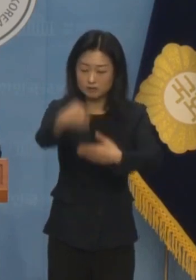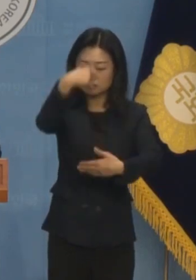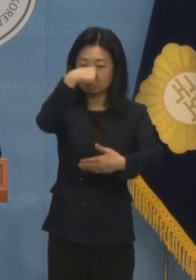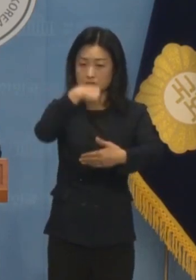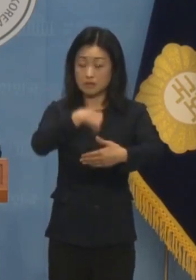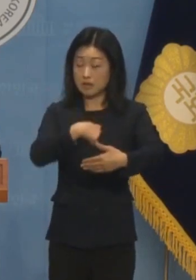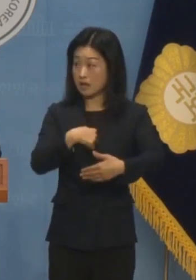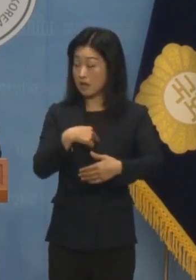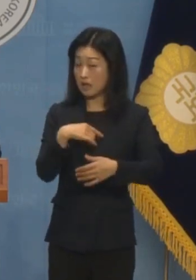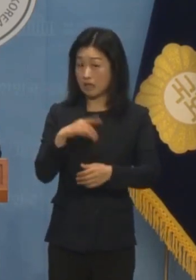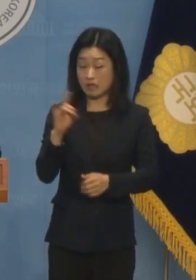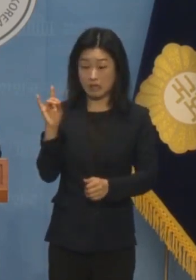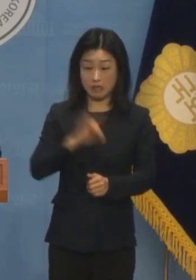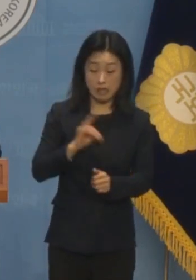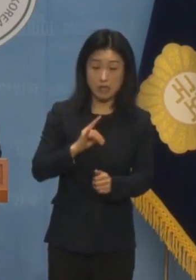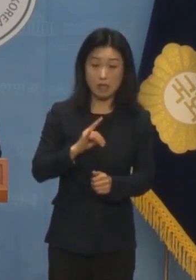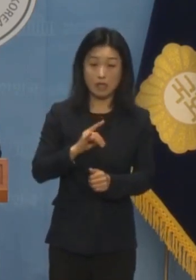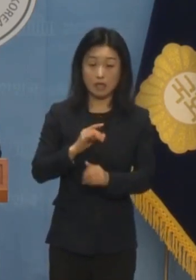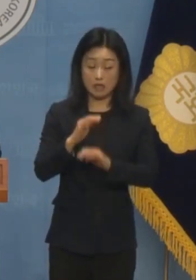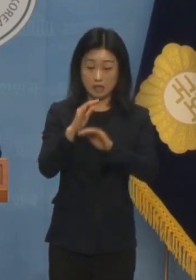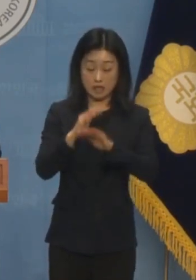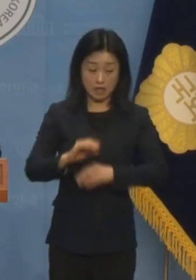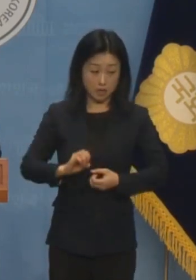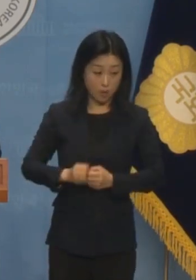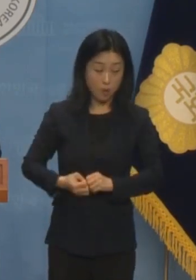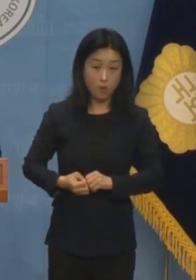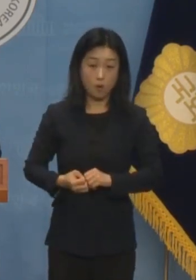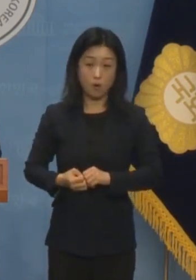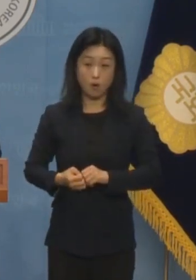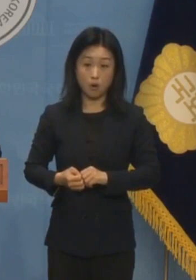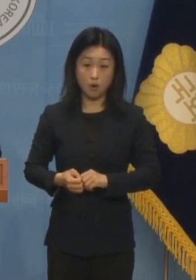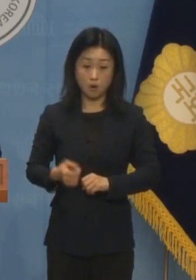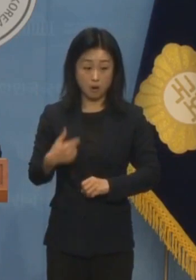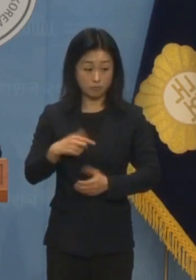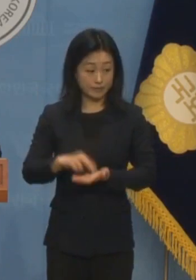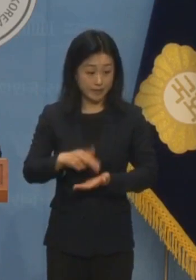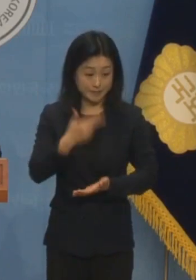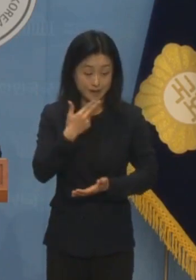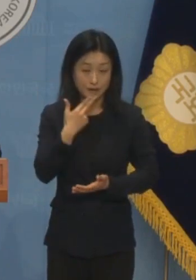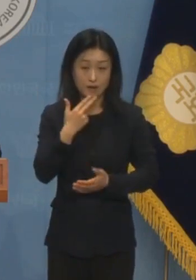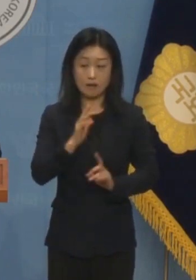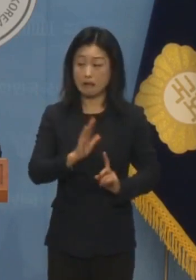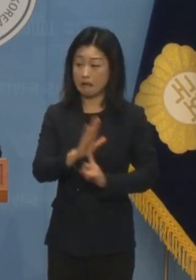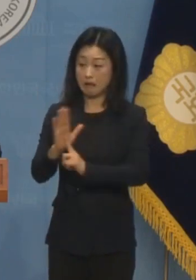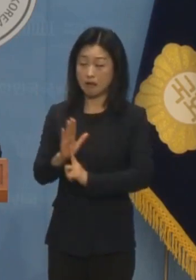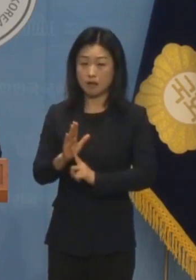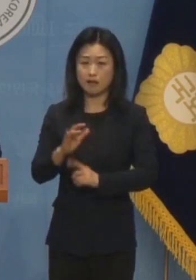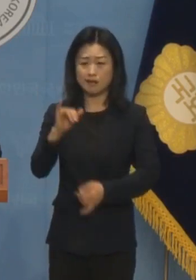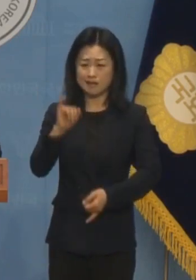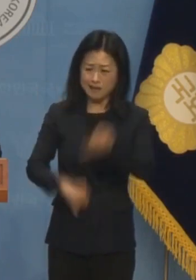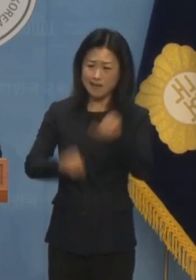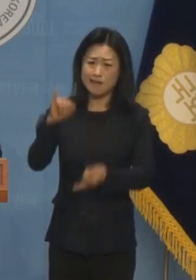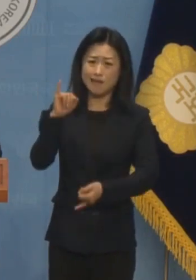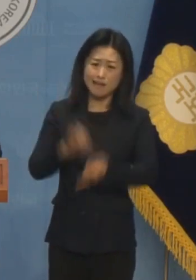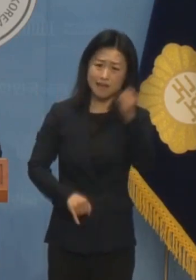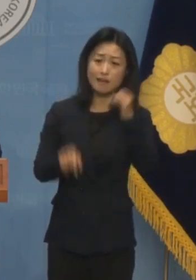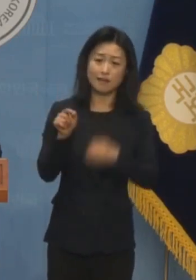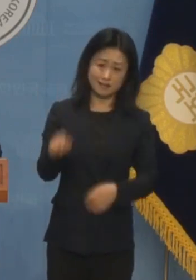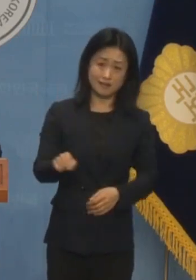교묘하게 사실을 왜곡하거나 자신들의 행동을 옹호하는 모습을 보이며 세계인들과 약속을 지키지